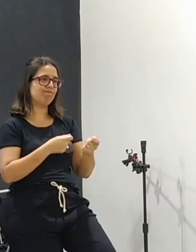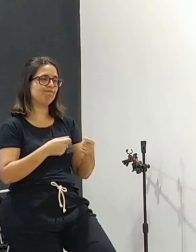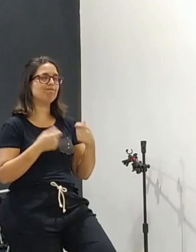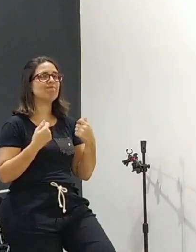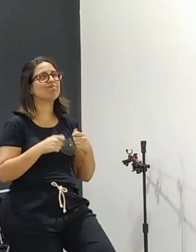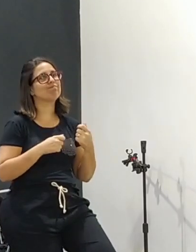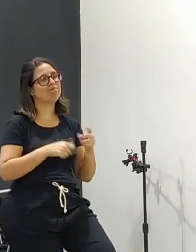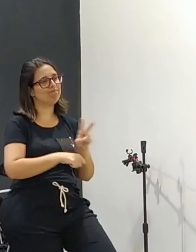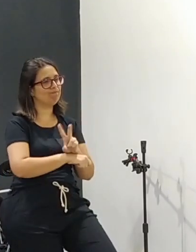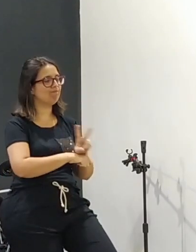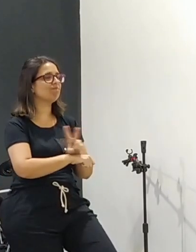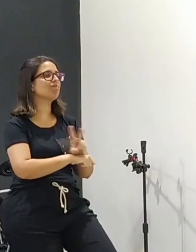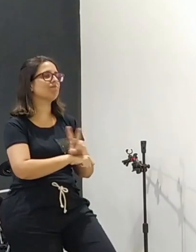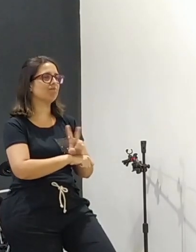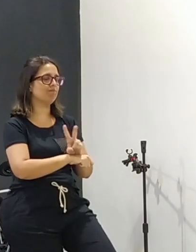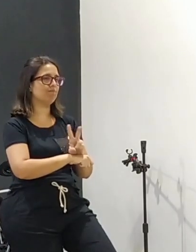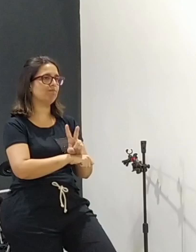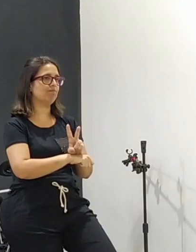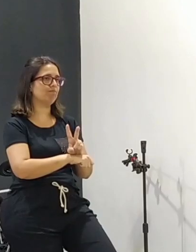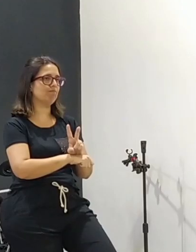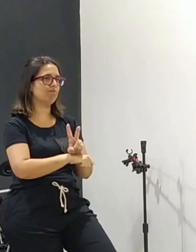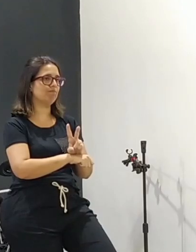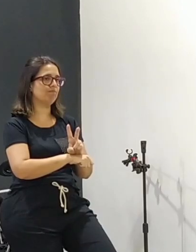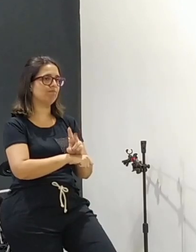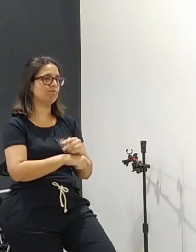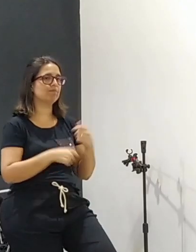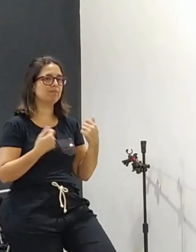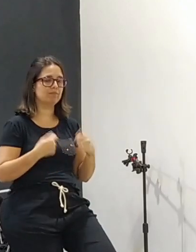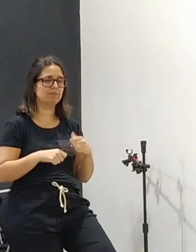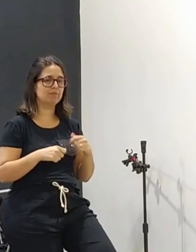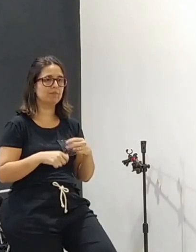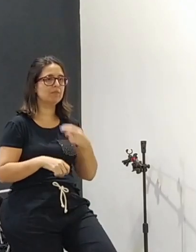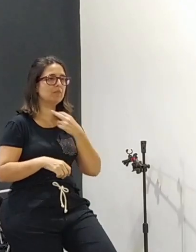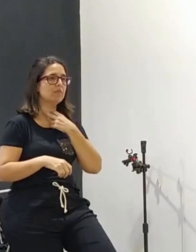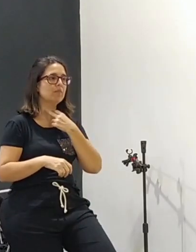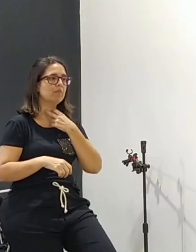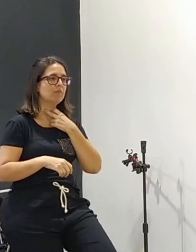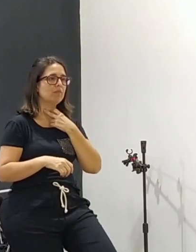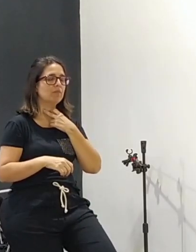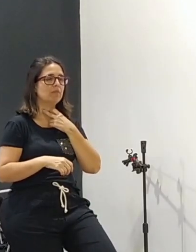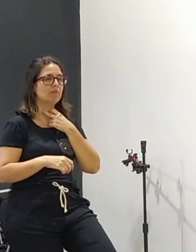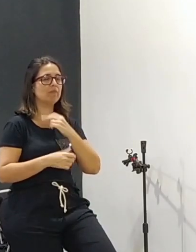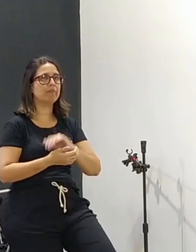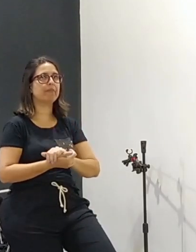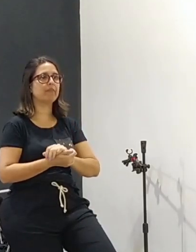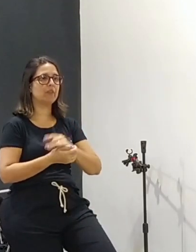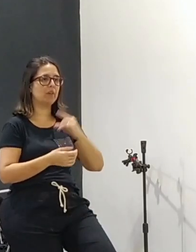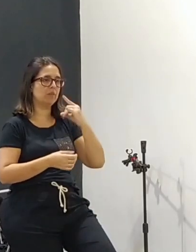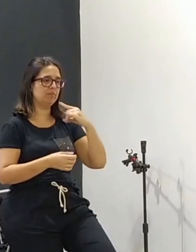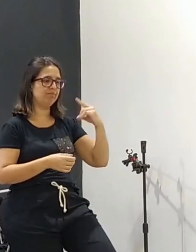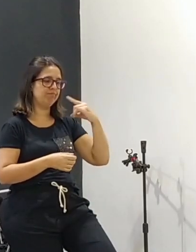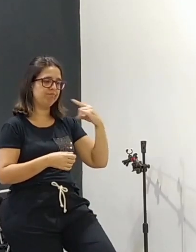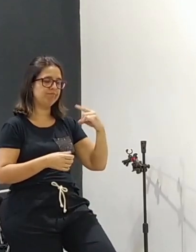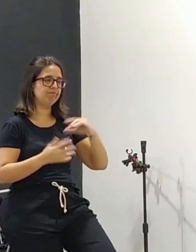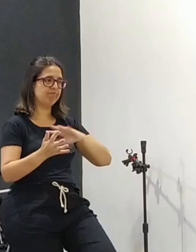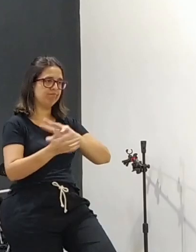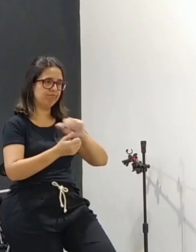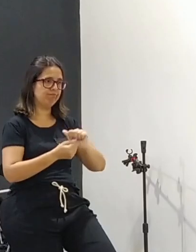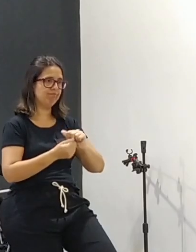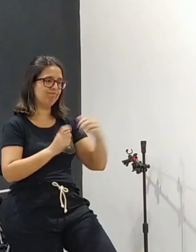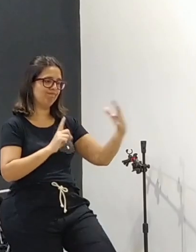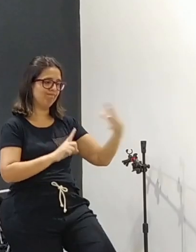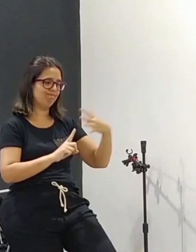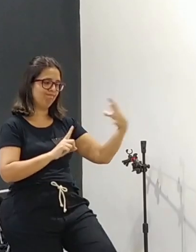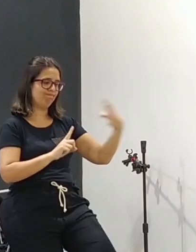precisa estar vigilante e em oração, para que a gente não entre em tentação. O mundo, ele é uma